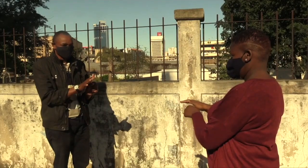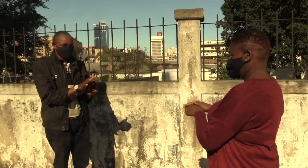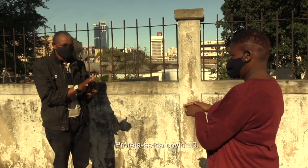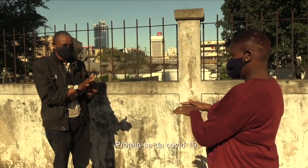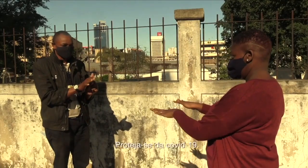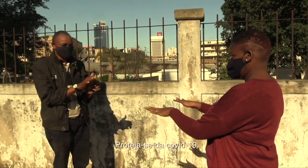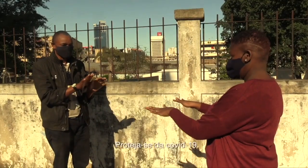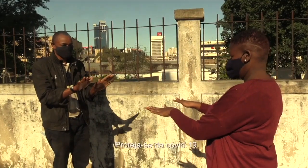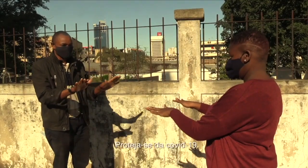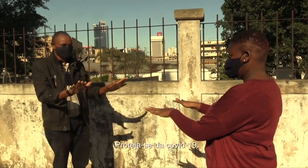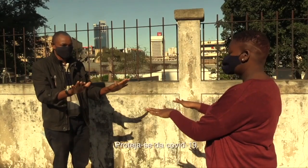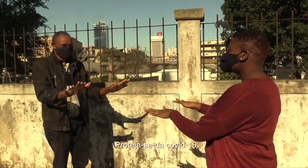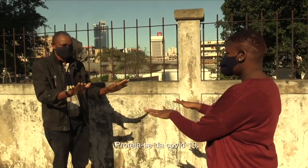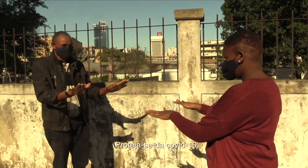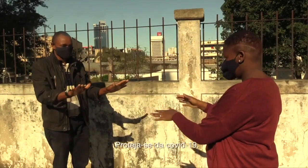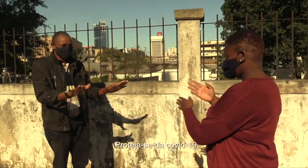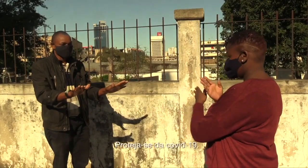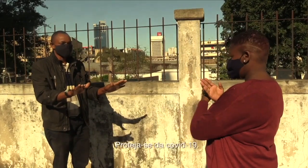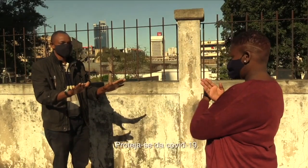Proteja-se da Covid-19.